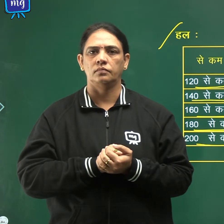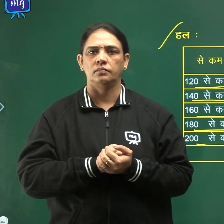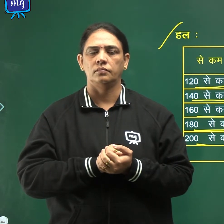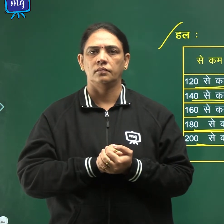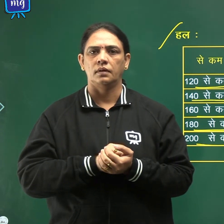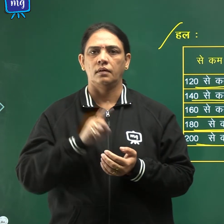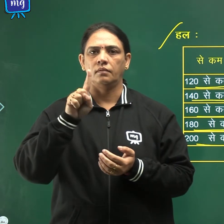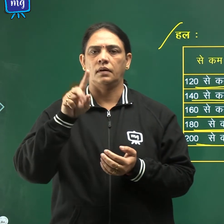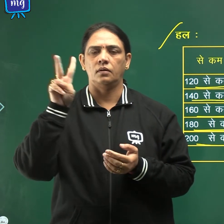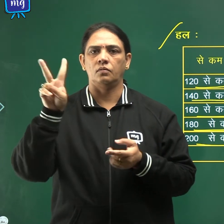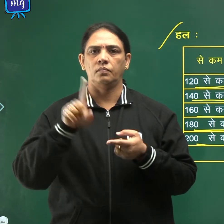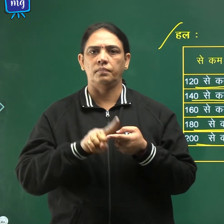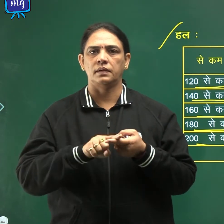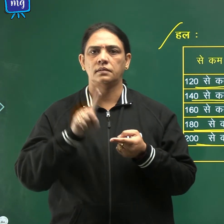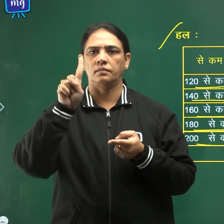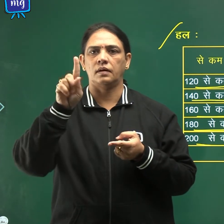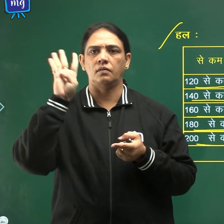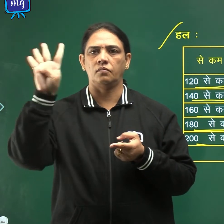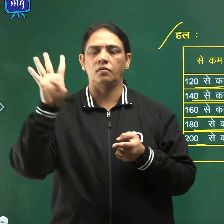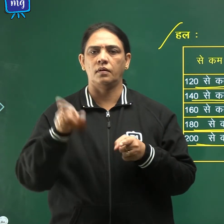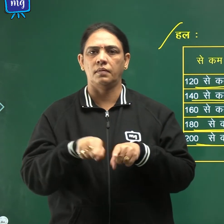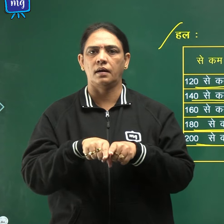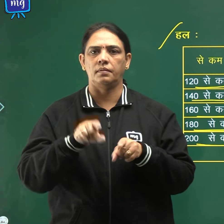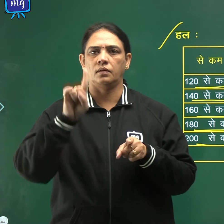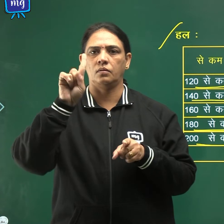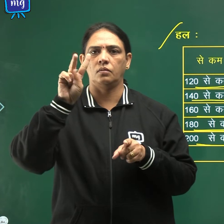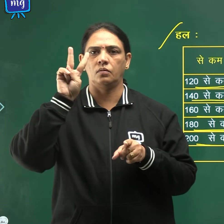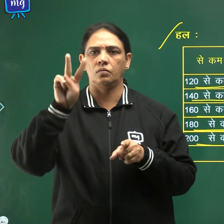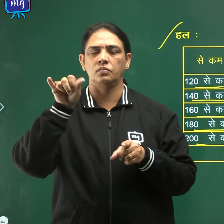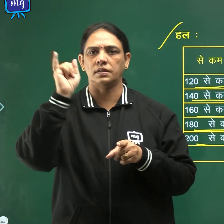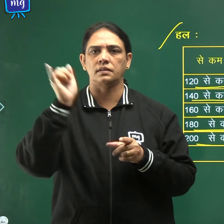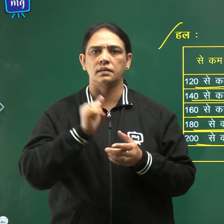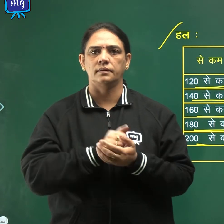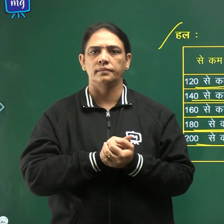12 प्लस 14 बराबर 26।